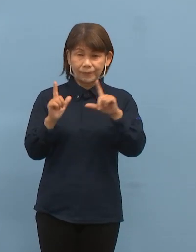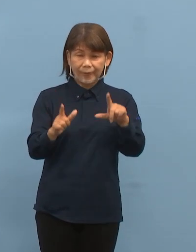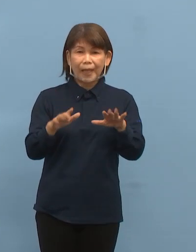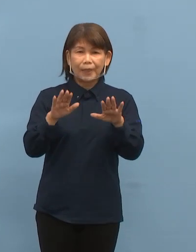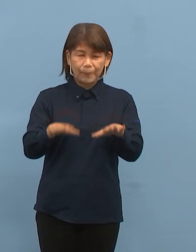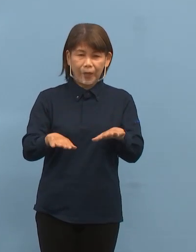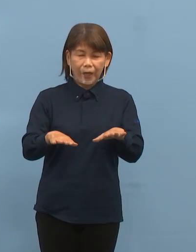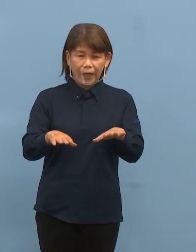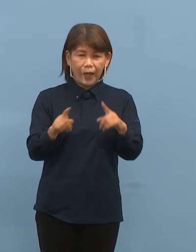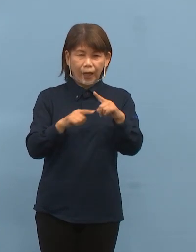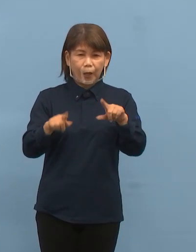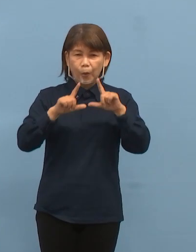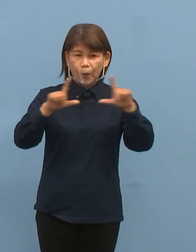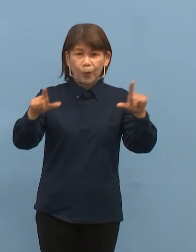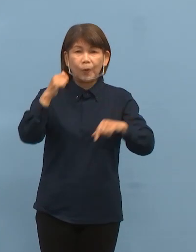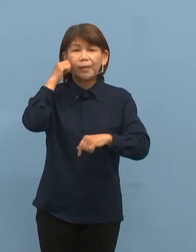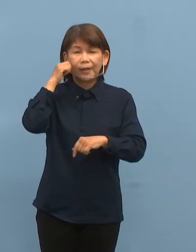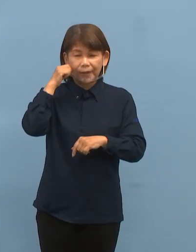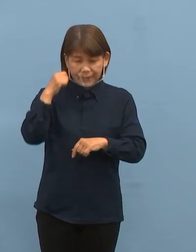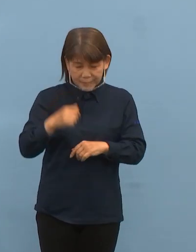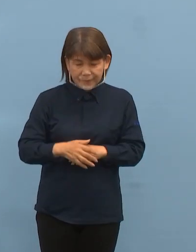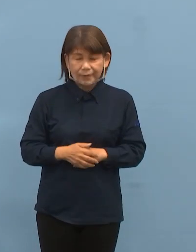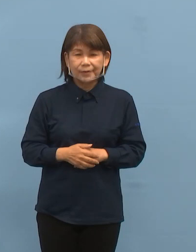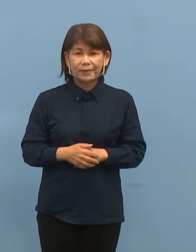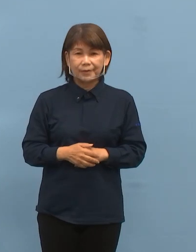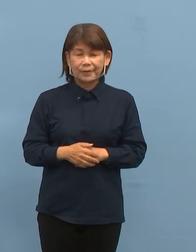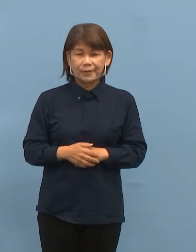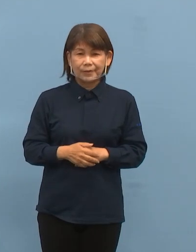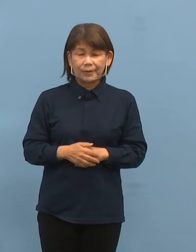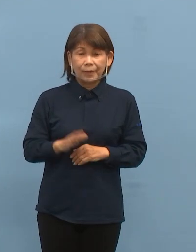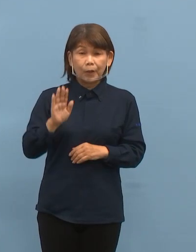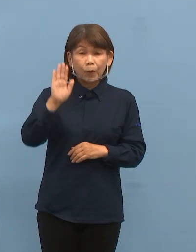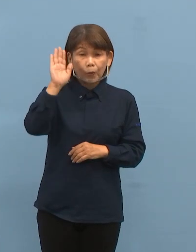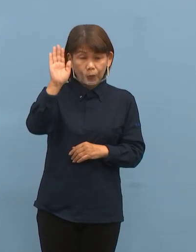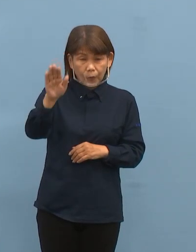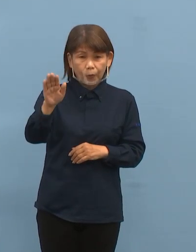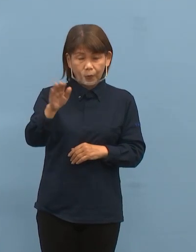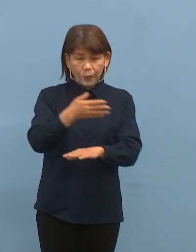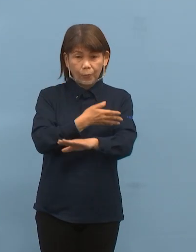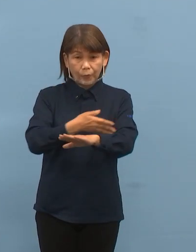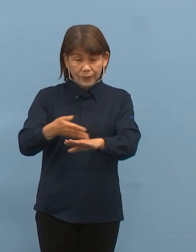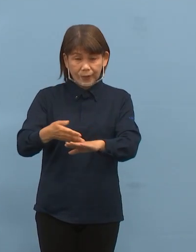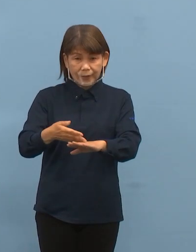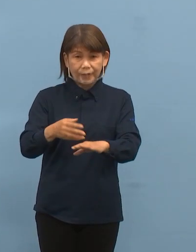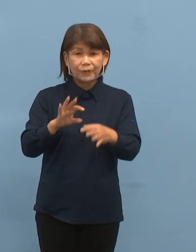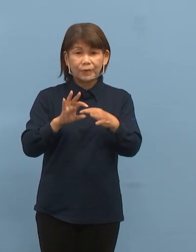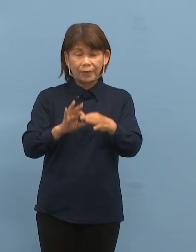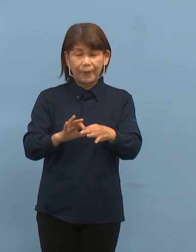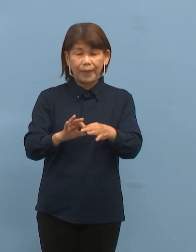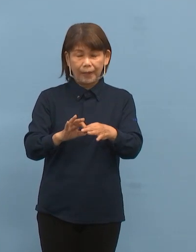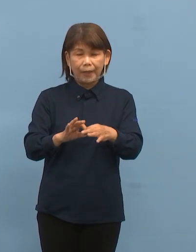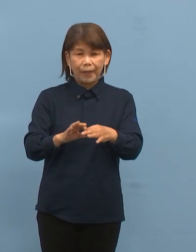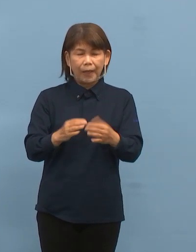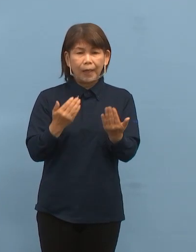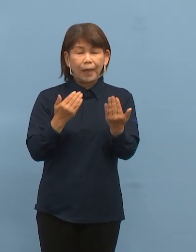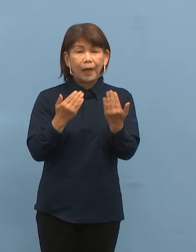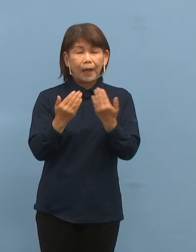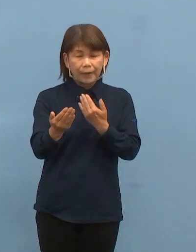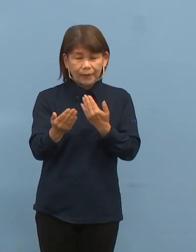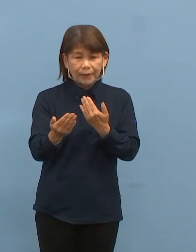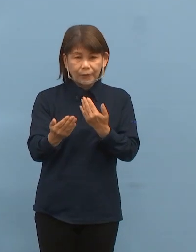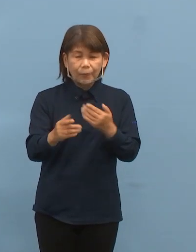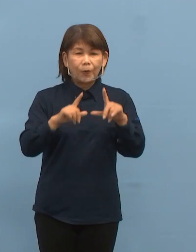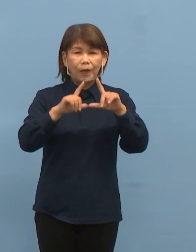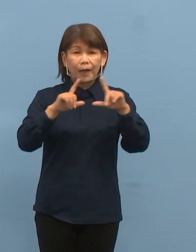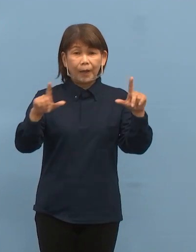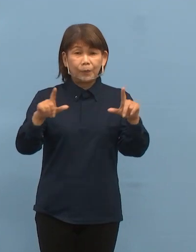ありませんので、まずそこは一つ整理をしておきたいと思います。で今後のスケジュールについてもですね、今の現時点ではっきりと申し上げることができ